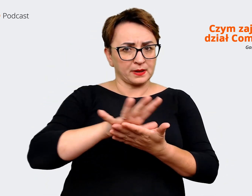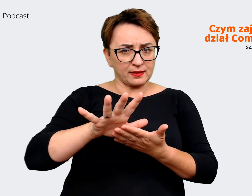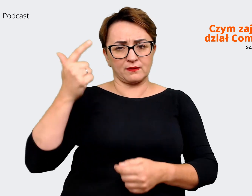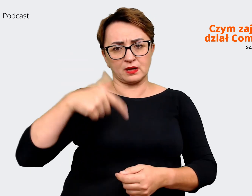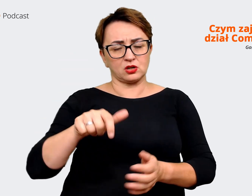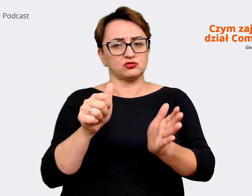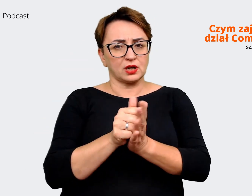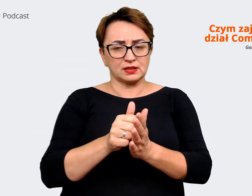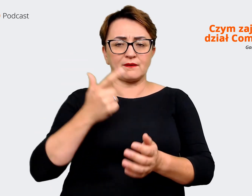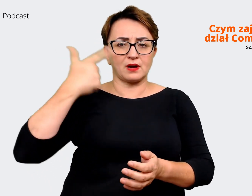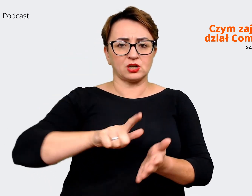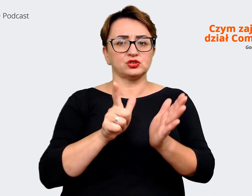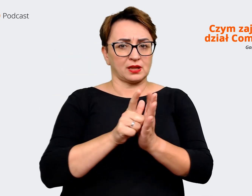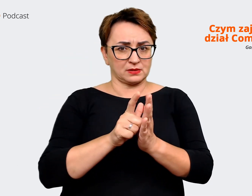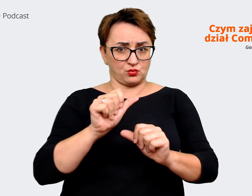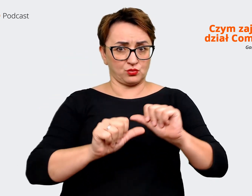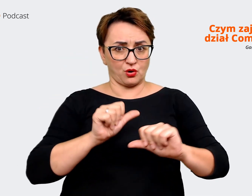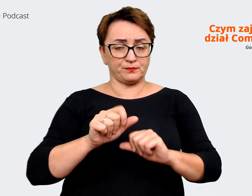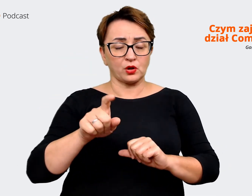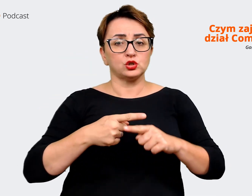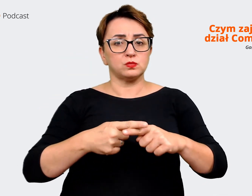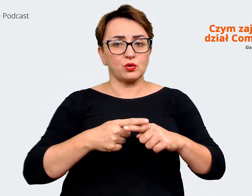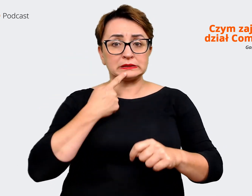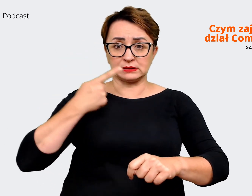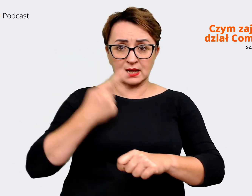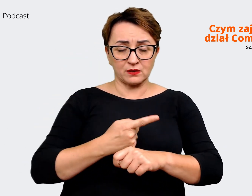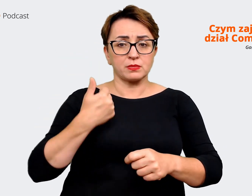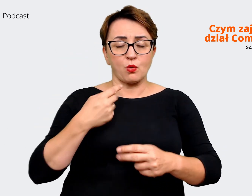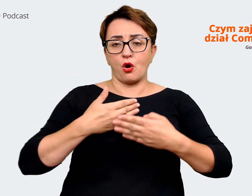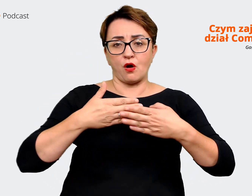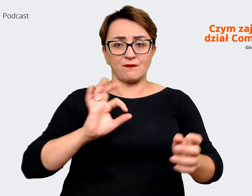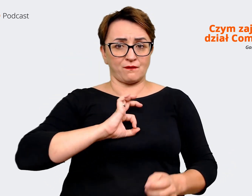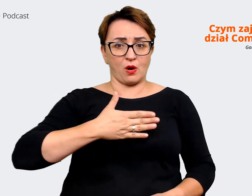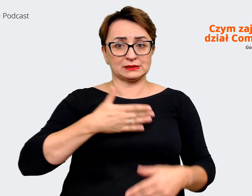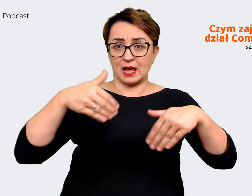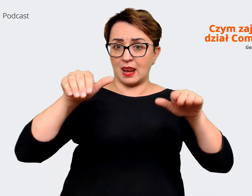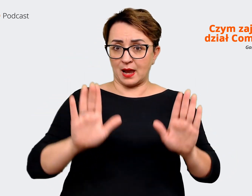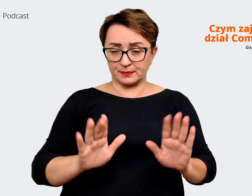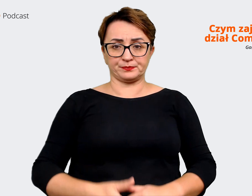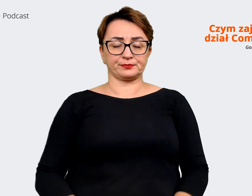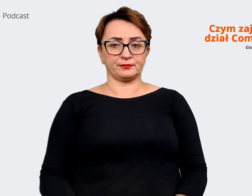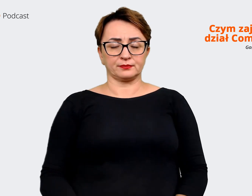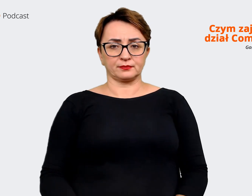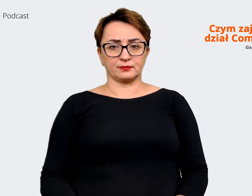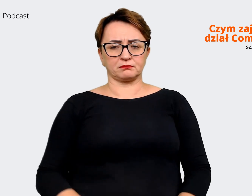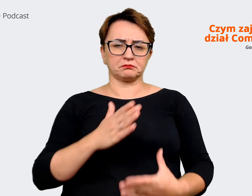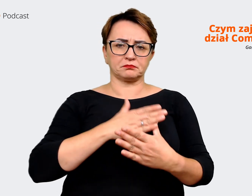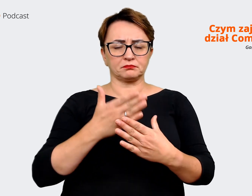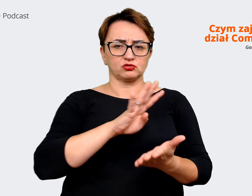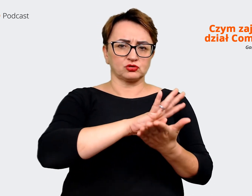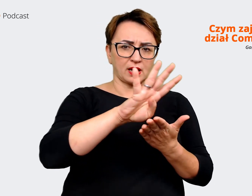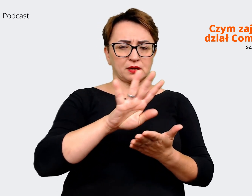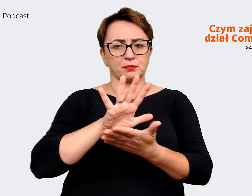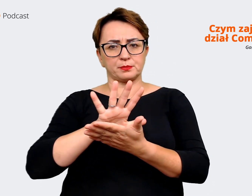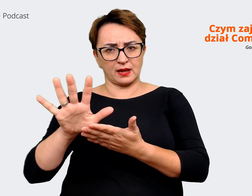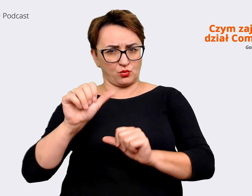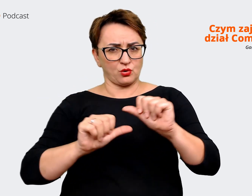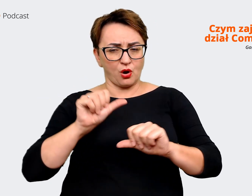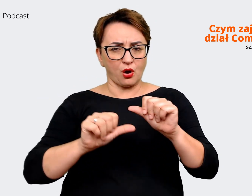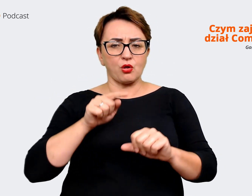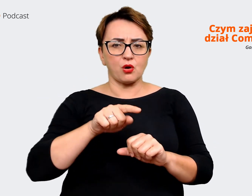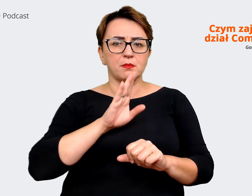temat? Od czego to się w ogóle zaczęło i jak się do niej odnosimy w ogóle? To tak naprawdę zaczęło się jeszcze dużo przed moim przyjściem do Allegro. Gdzieś tam